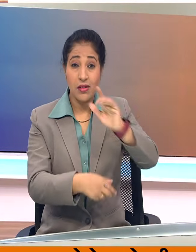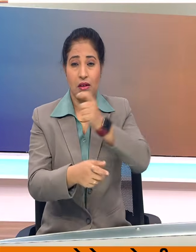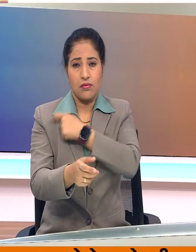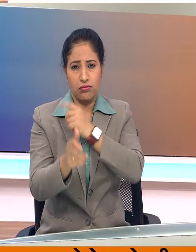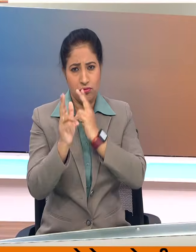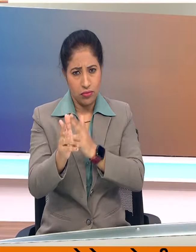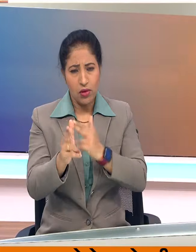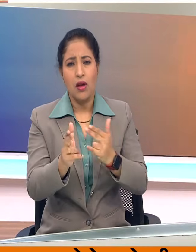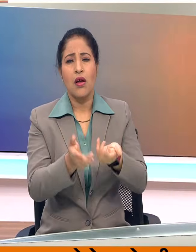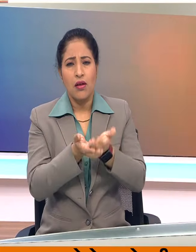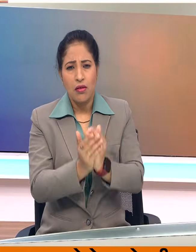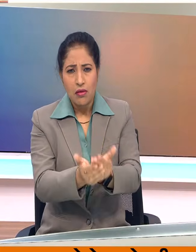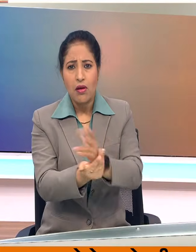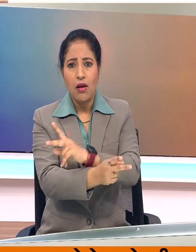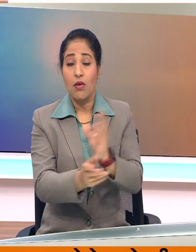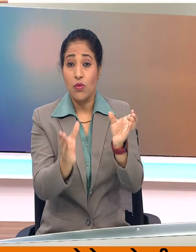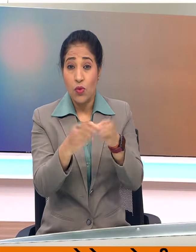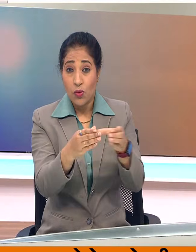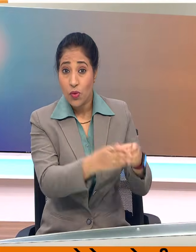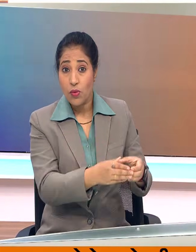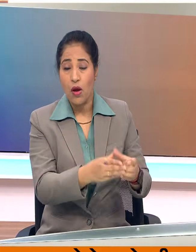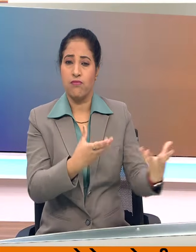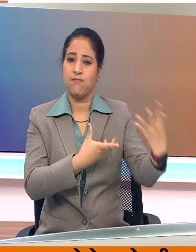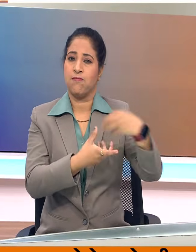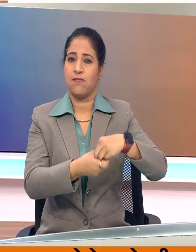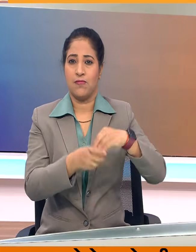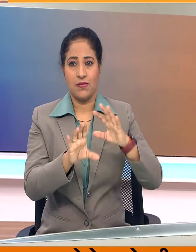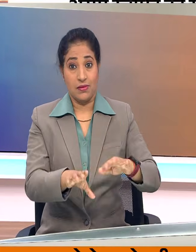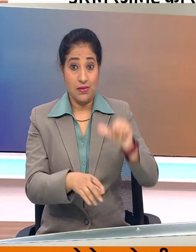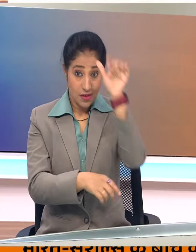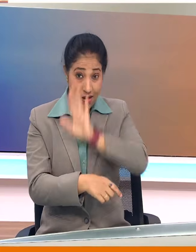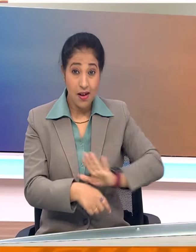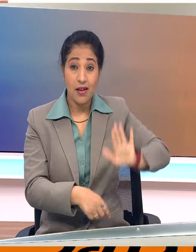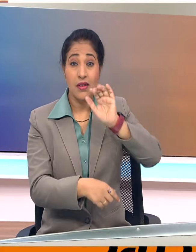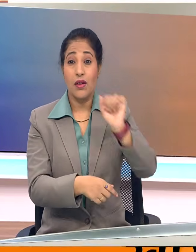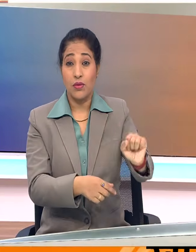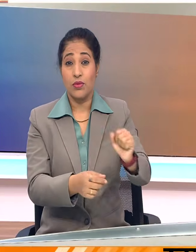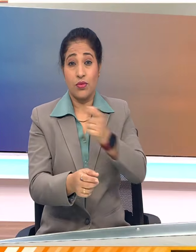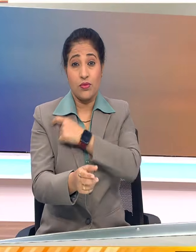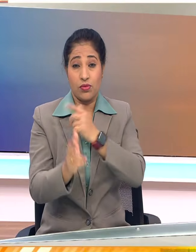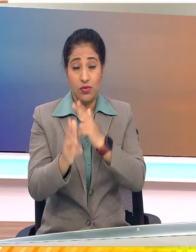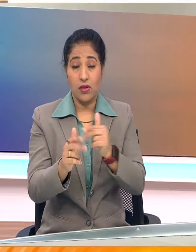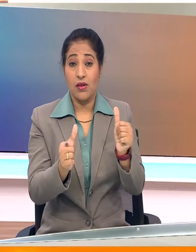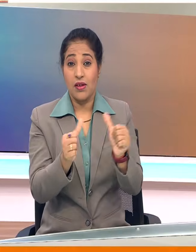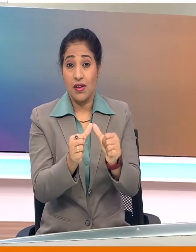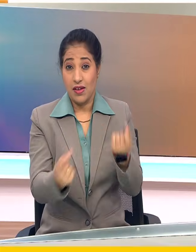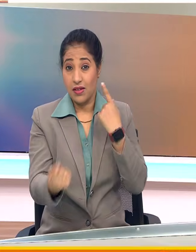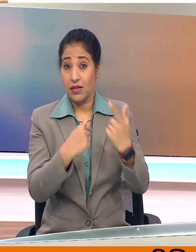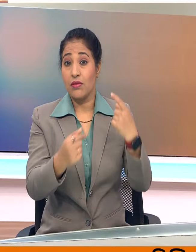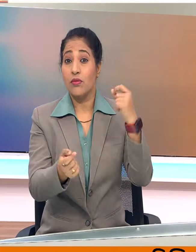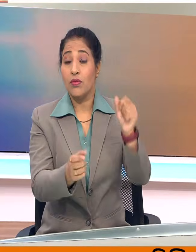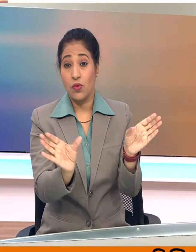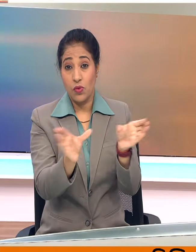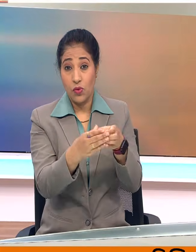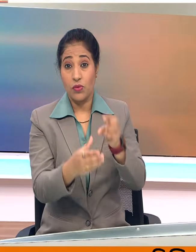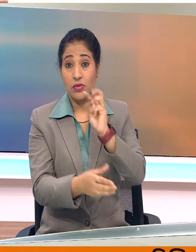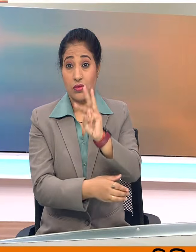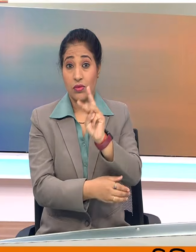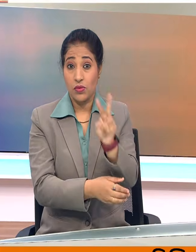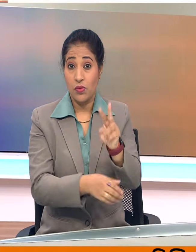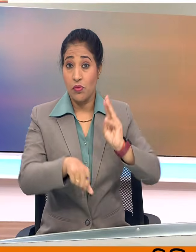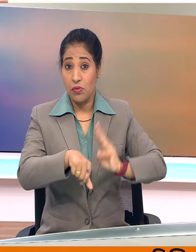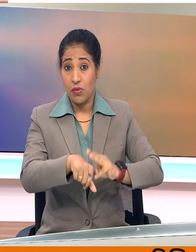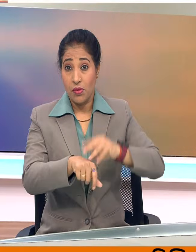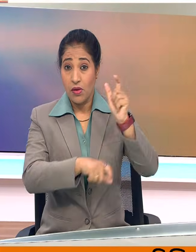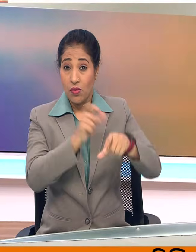सेना और नौसेना की टुकड़ियों ने भी हिस्सा लिया। भारतीय सेना की असम रेजिमेंट की 32 सदस्यीय